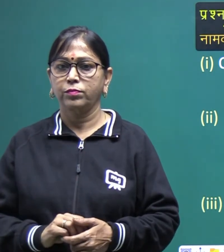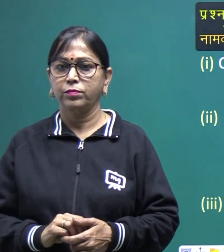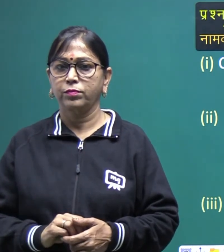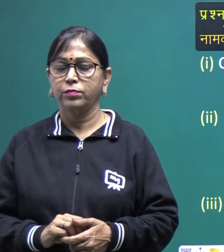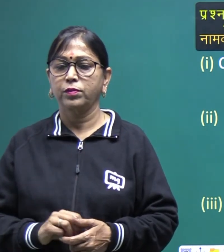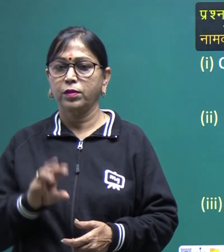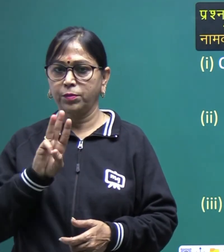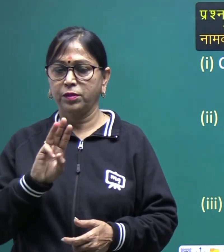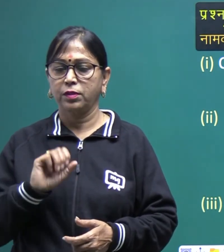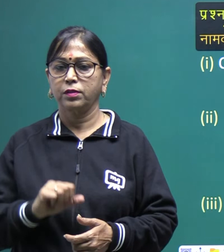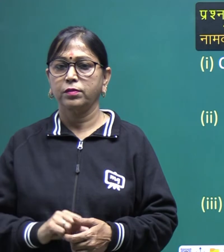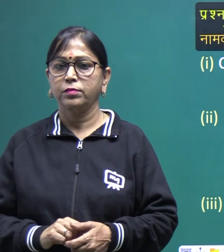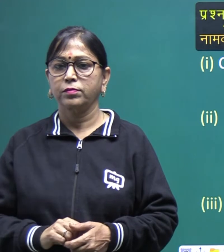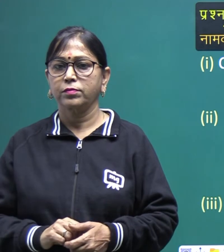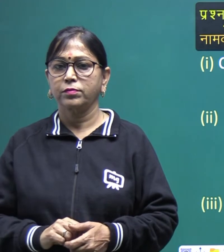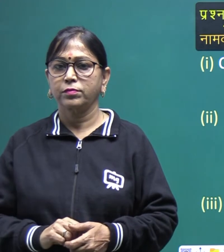नंबर 3,